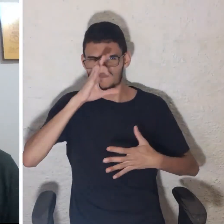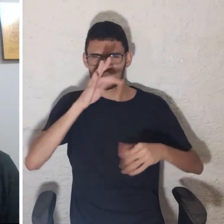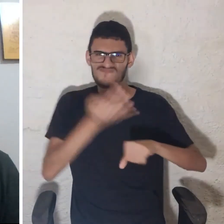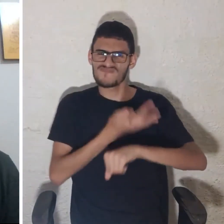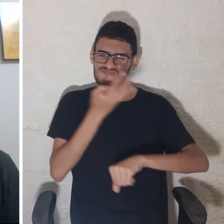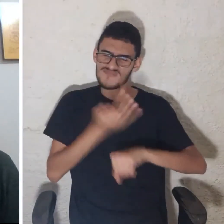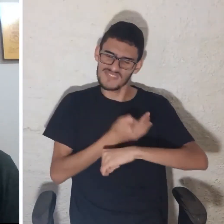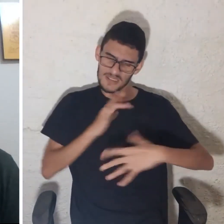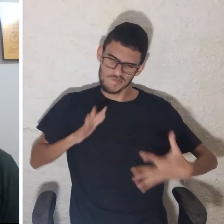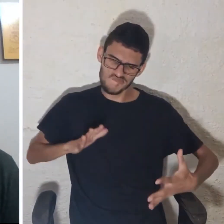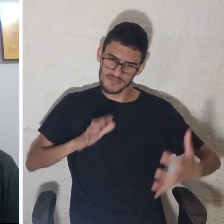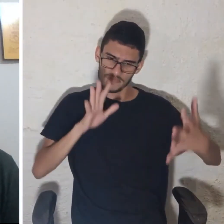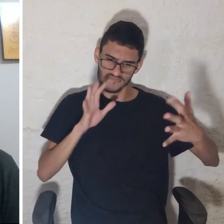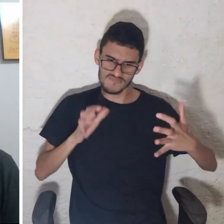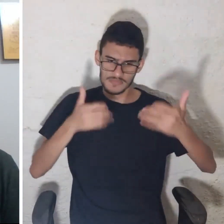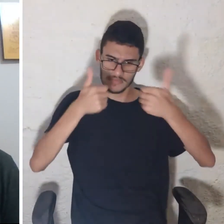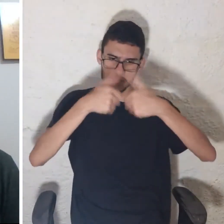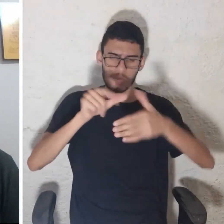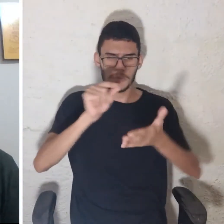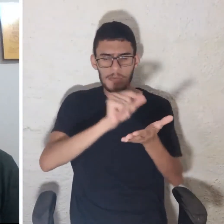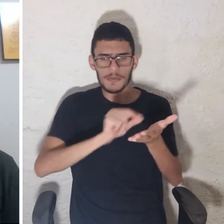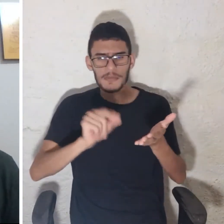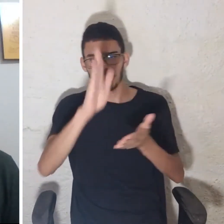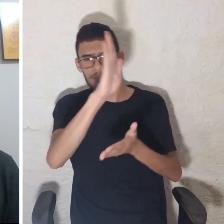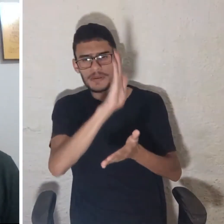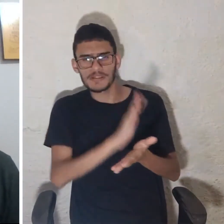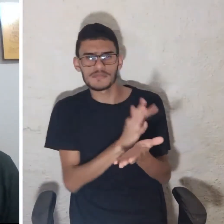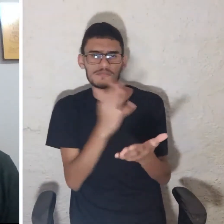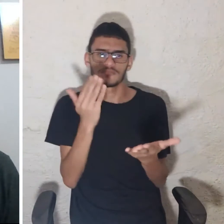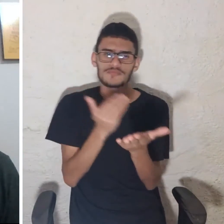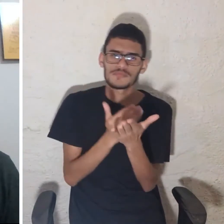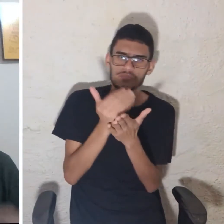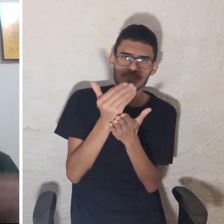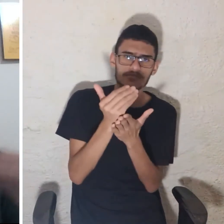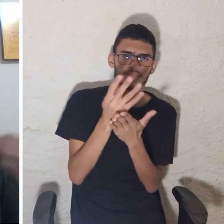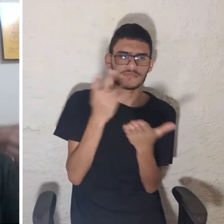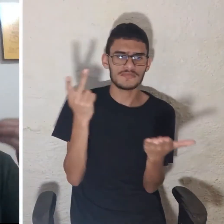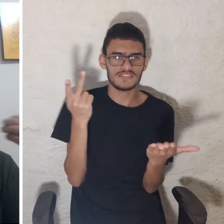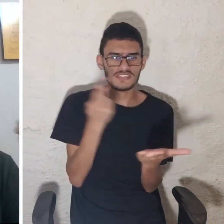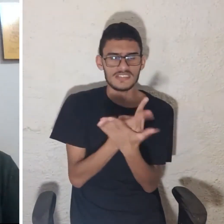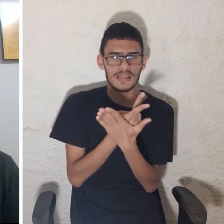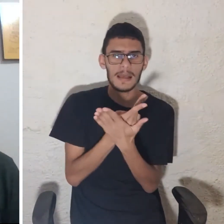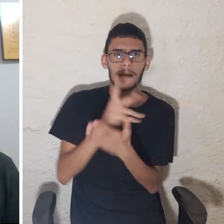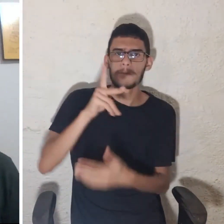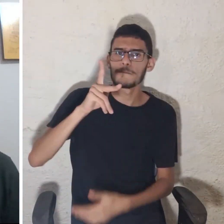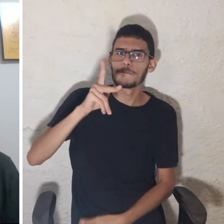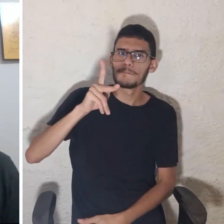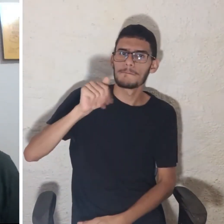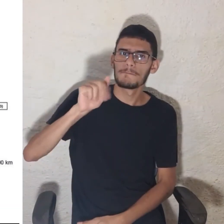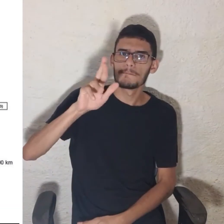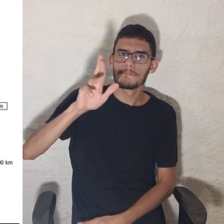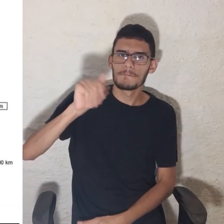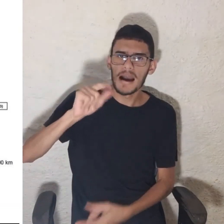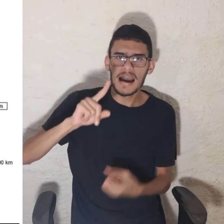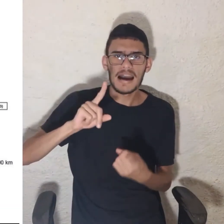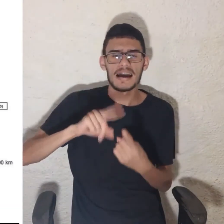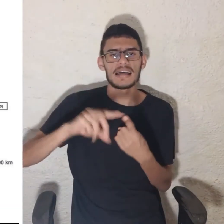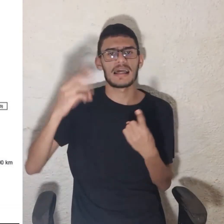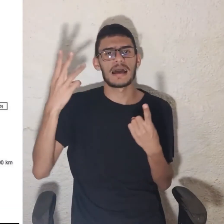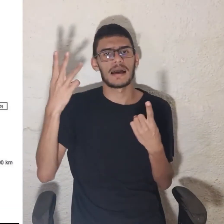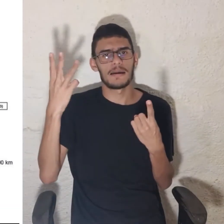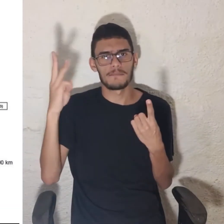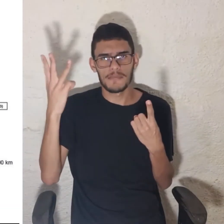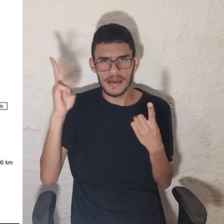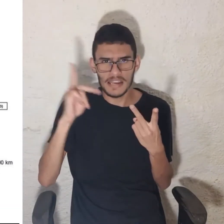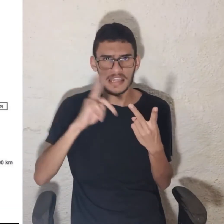resistir em alguns lugares do Brasil, né? Então, essa resistência que aconteceu na região do Pará, no Maranhão, na Bahia,